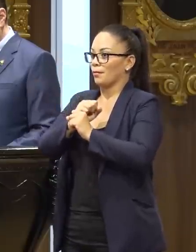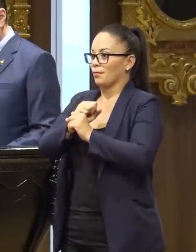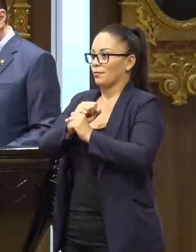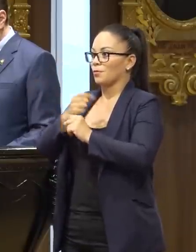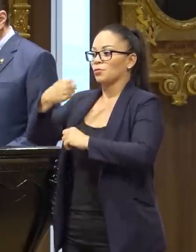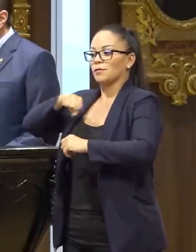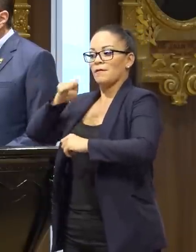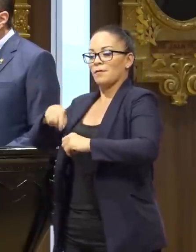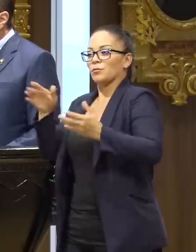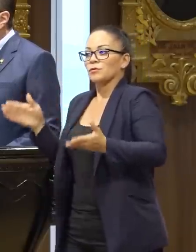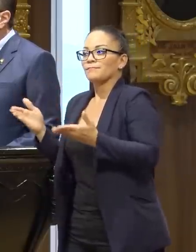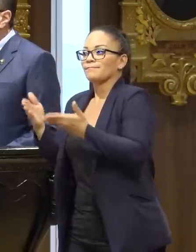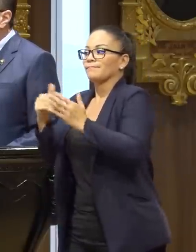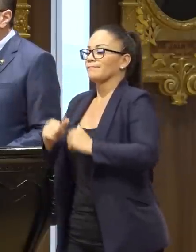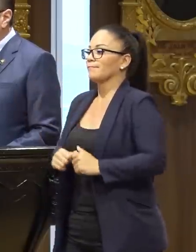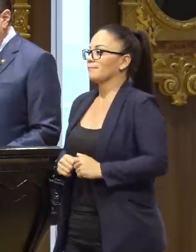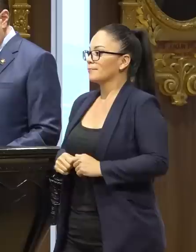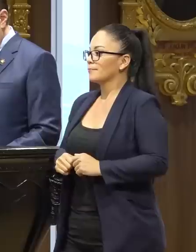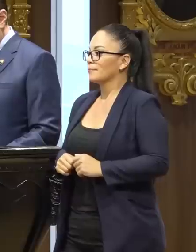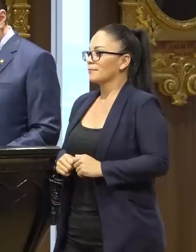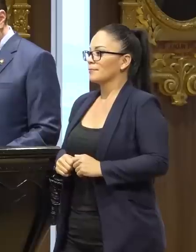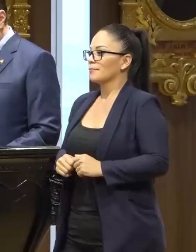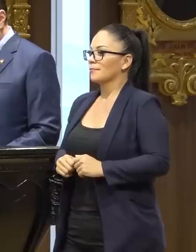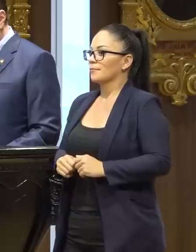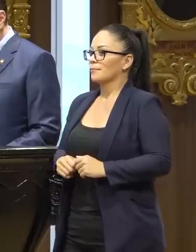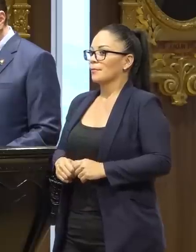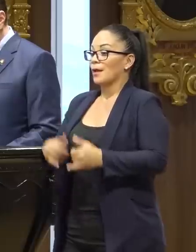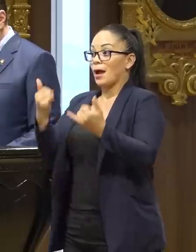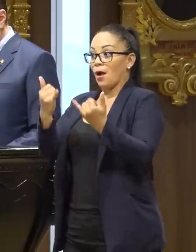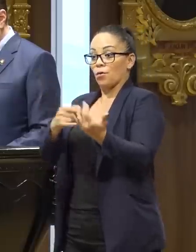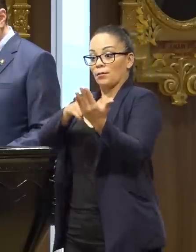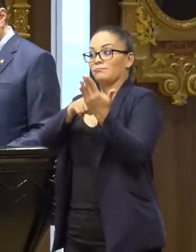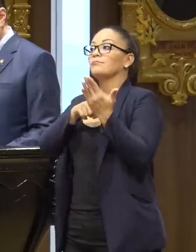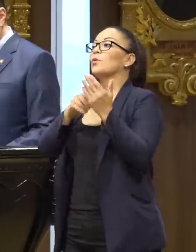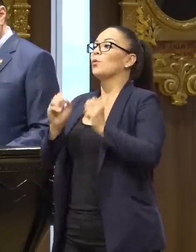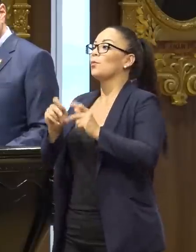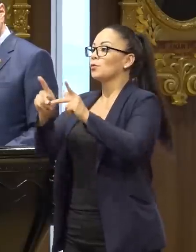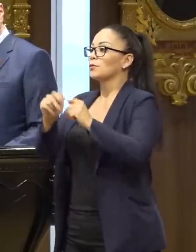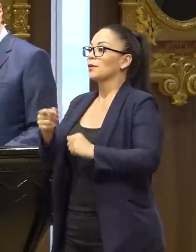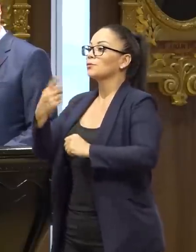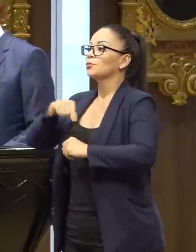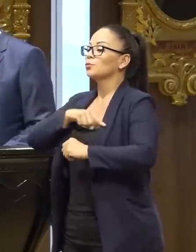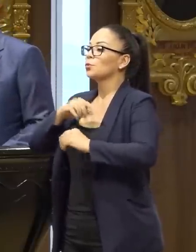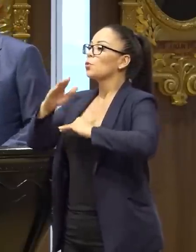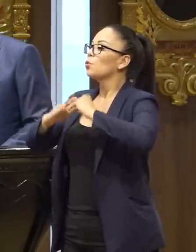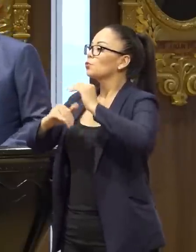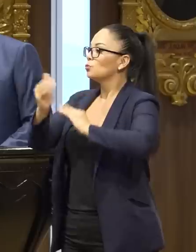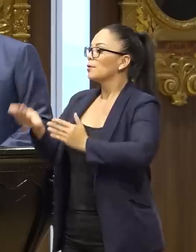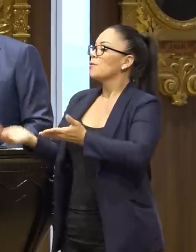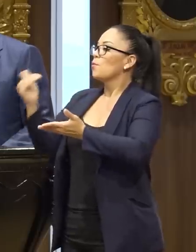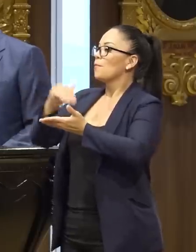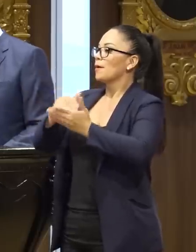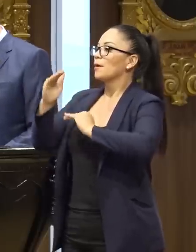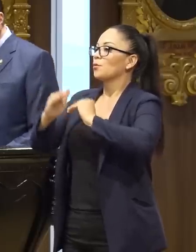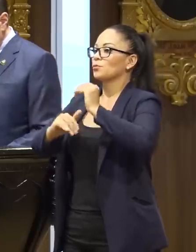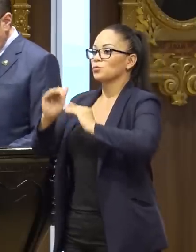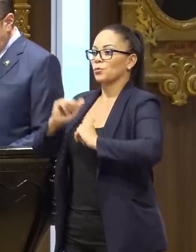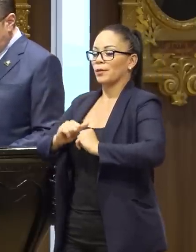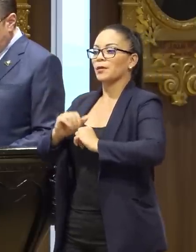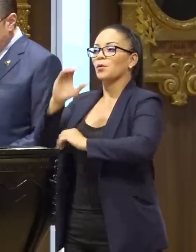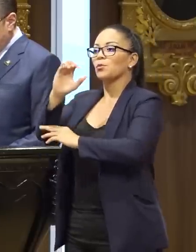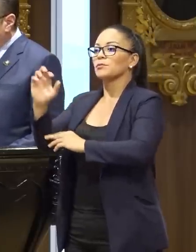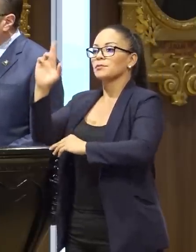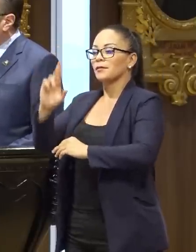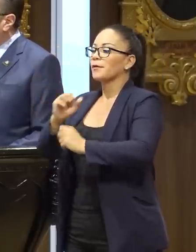alentarnos. Nos presenta la oportunidad de construir y reconstruir una